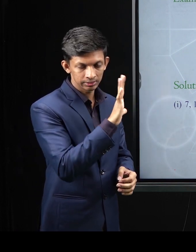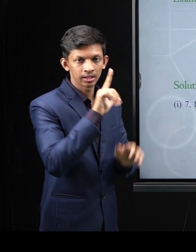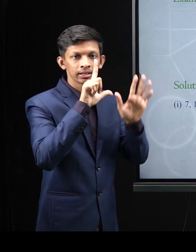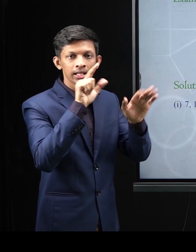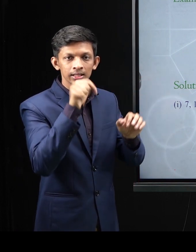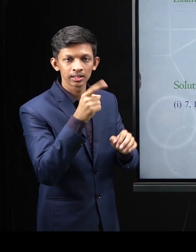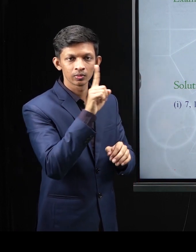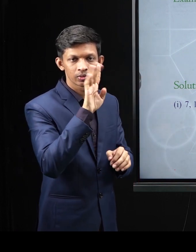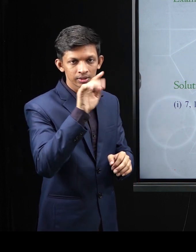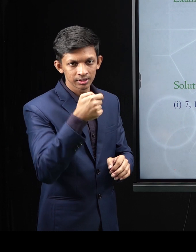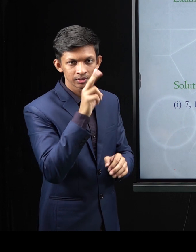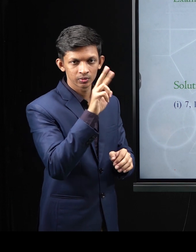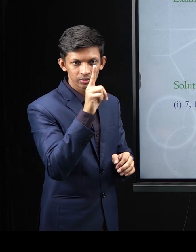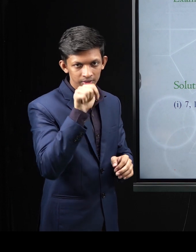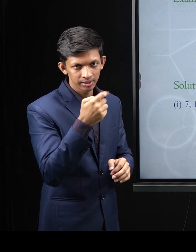21, 28 అండ్ సో ఆన్.